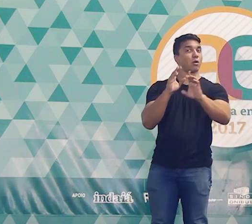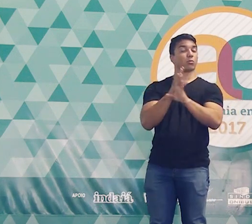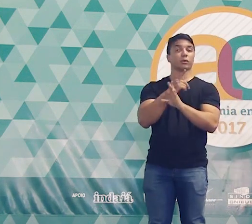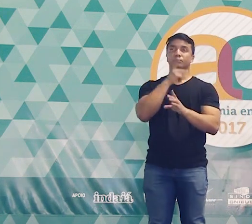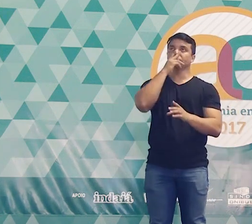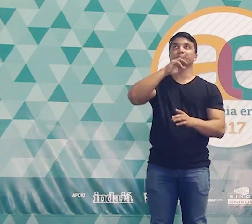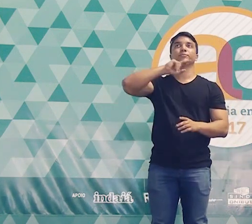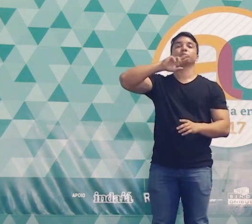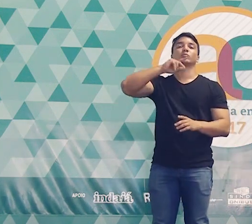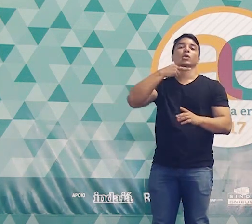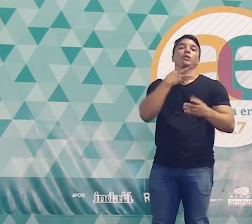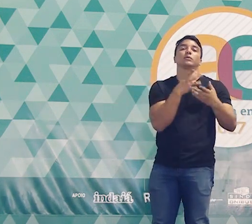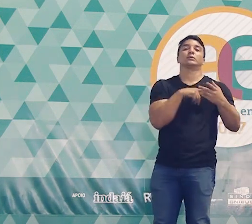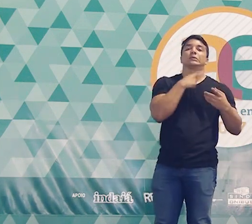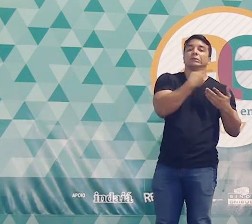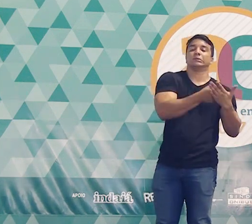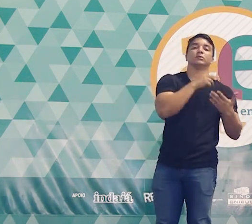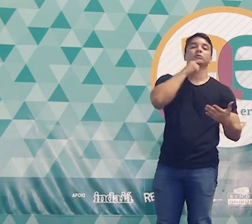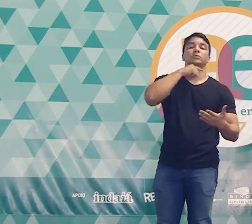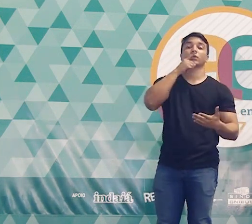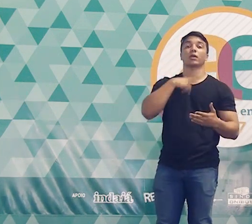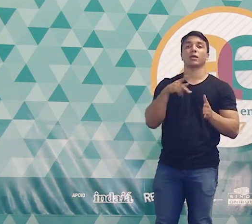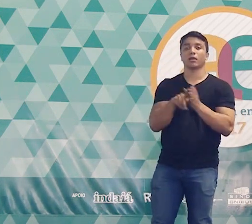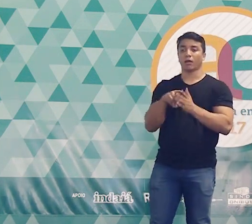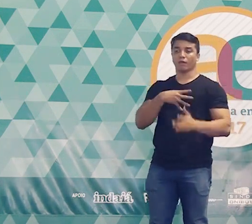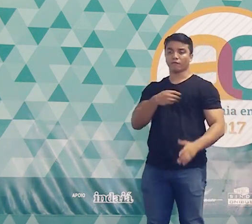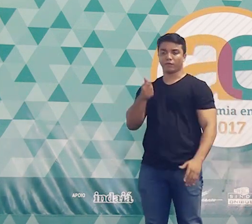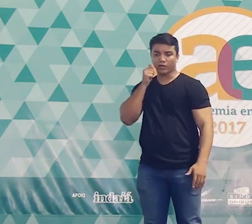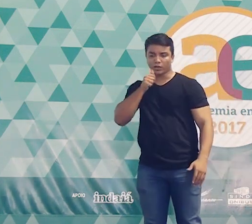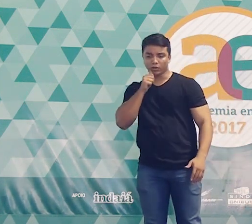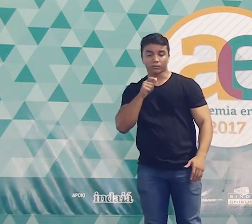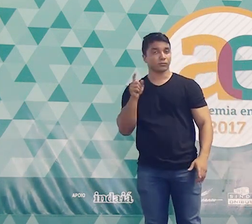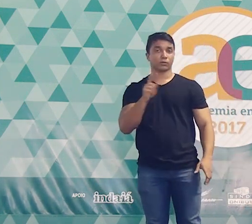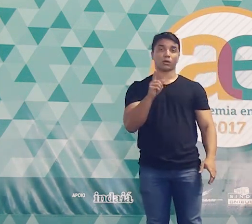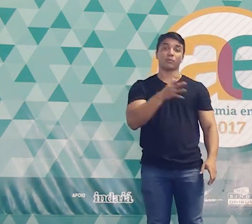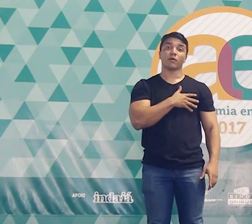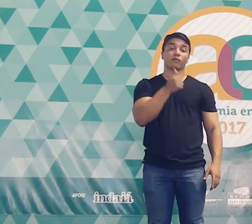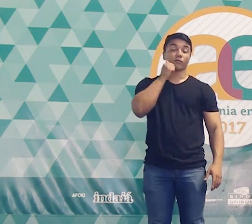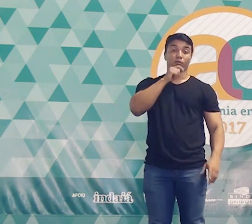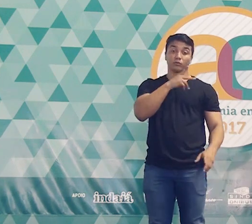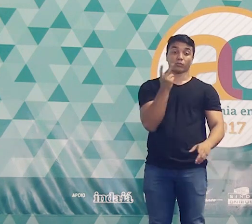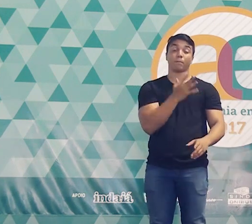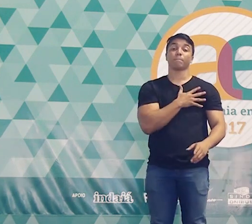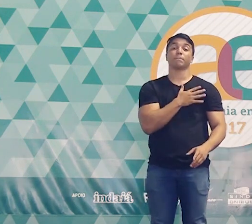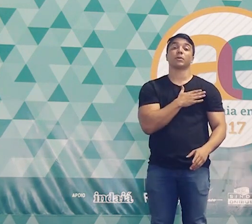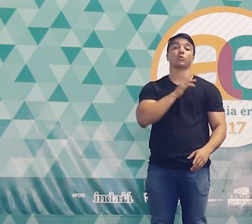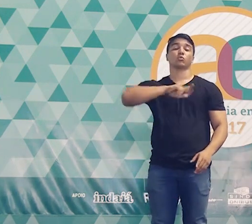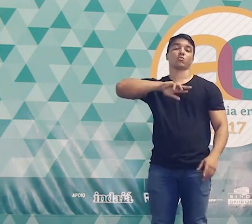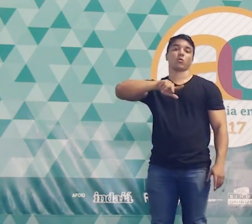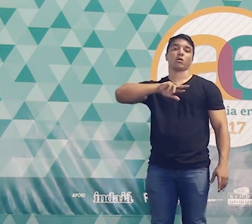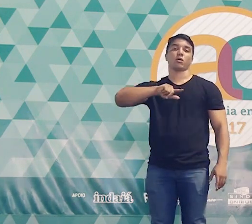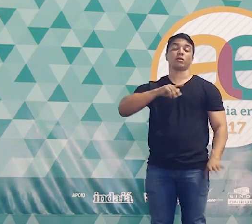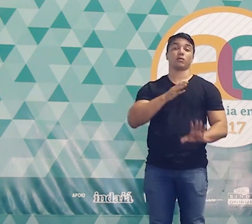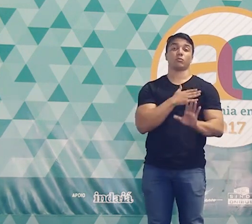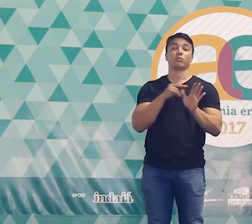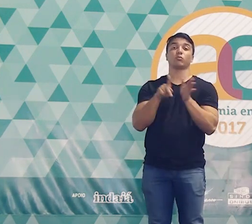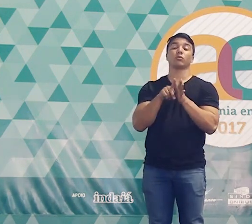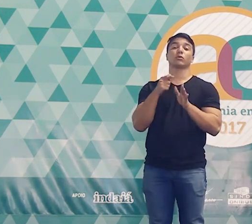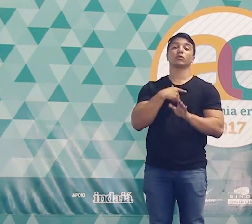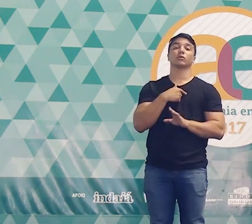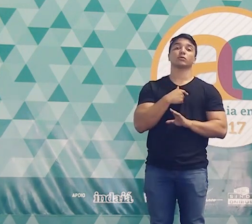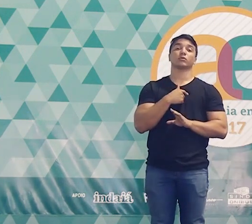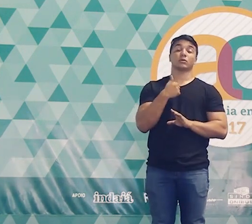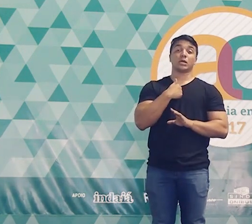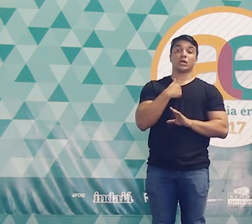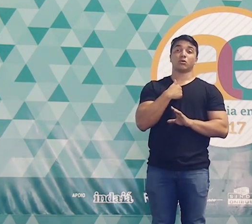filho dele não recebe a mitocôndria do rapaz. É da filha? Não, minha filha e meu filho não recebem minha mitocôndria. Quem é que vai receber a